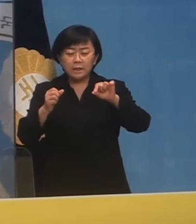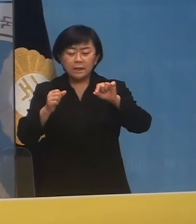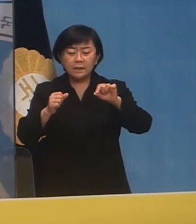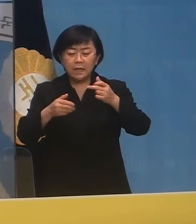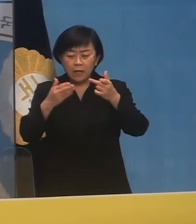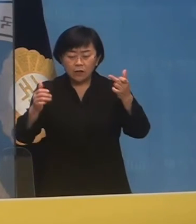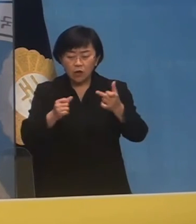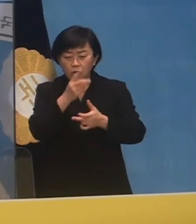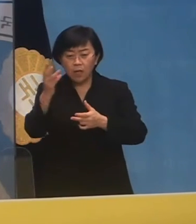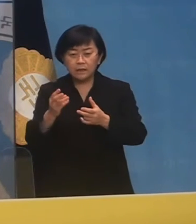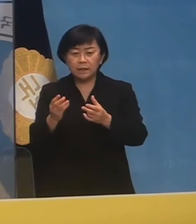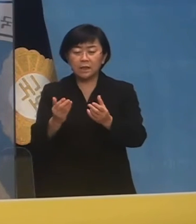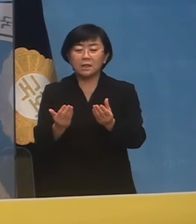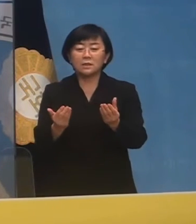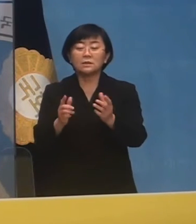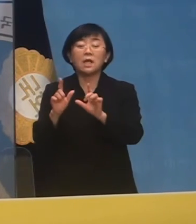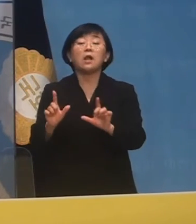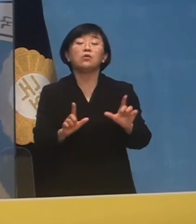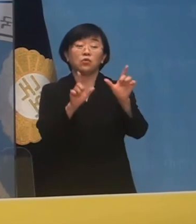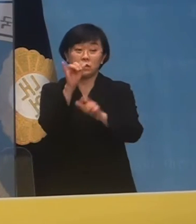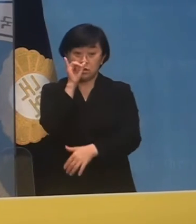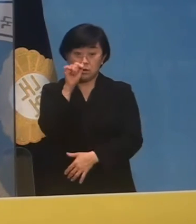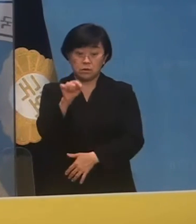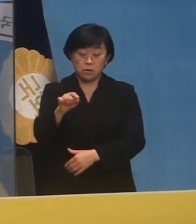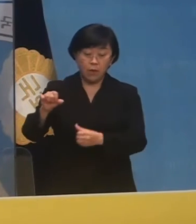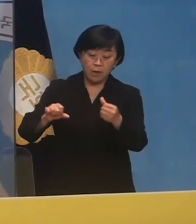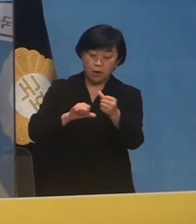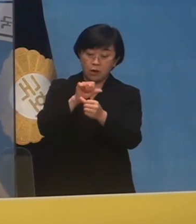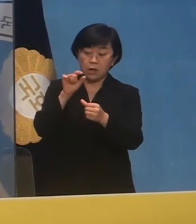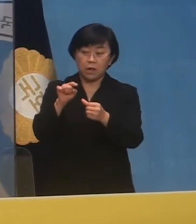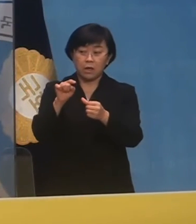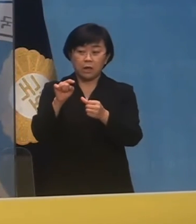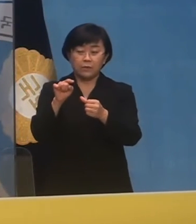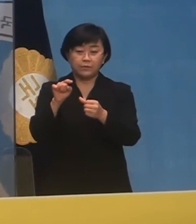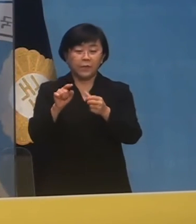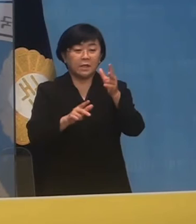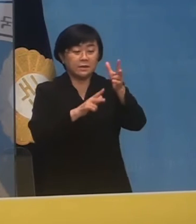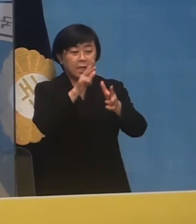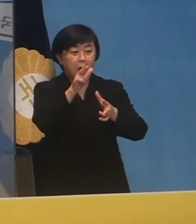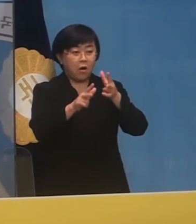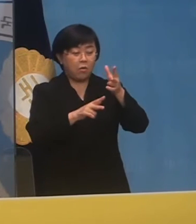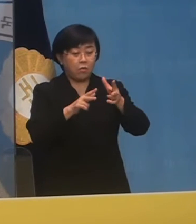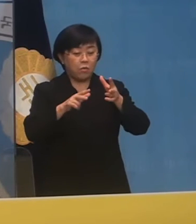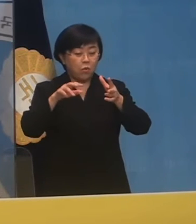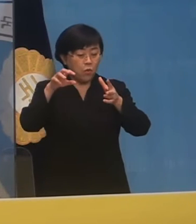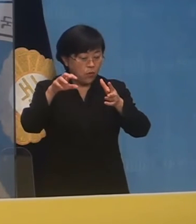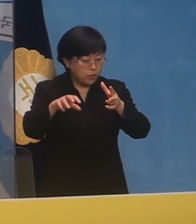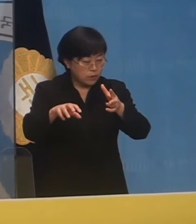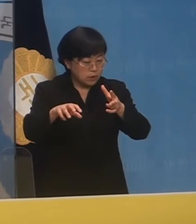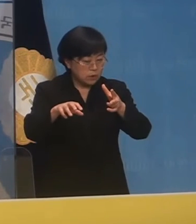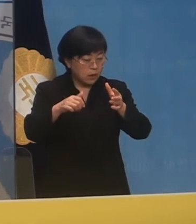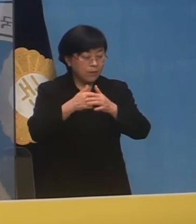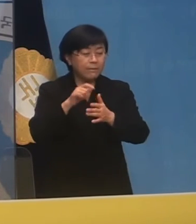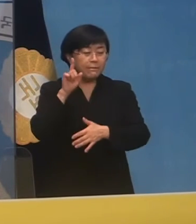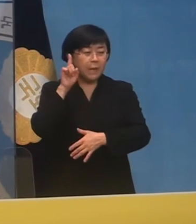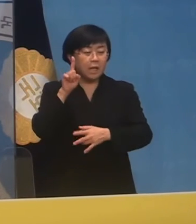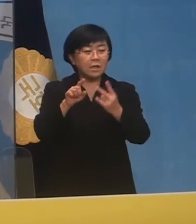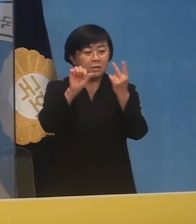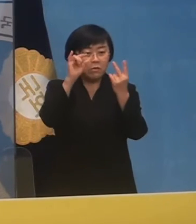존재하며 번식지와 새만금호 사이에 사업 대상지가 위치하여 매일 2회